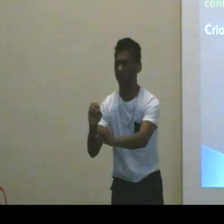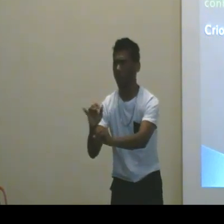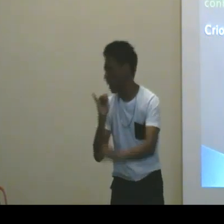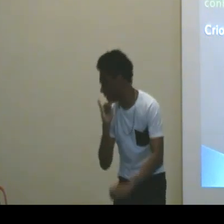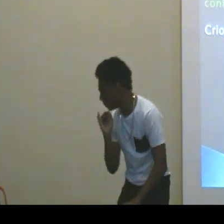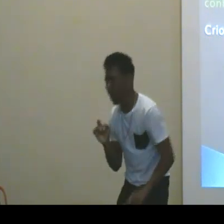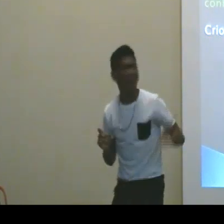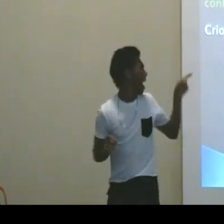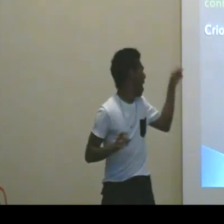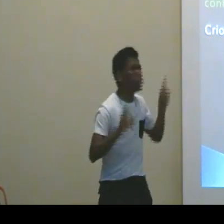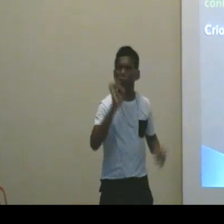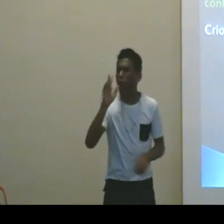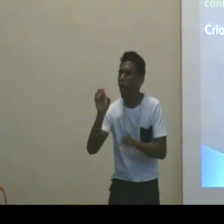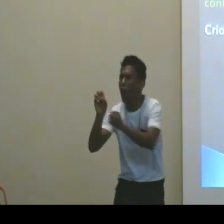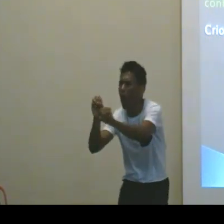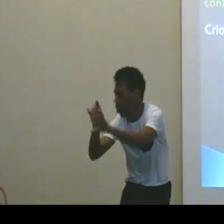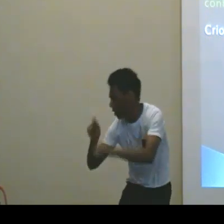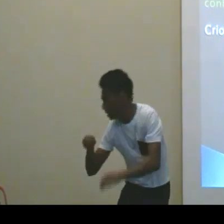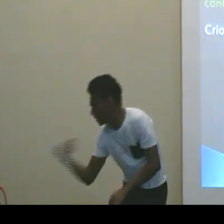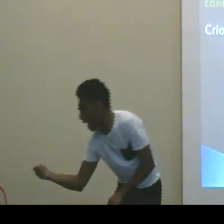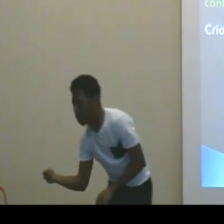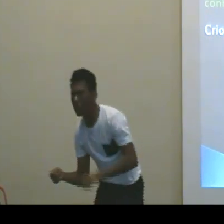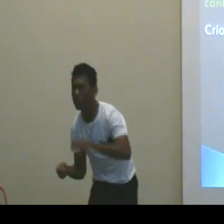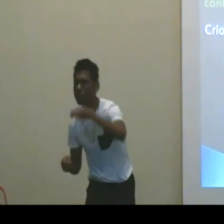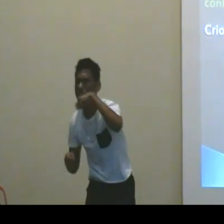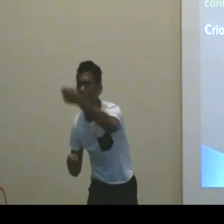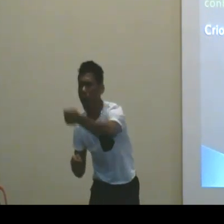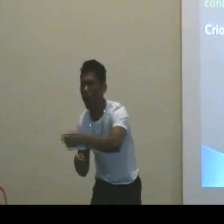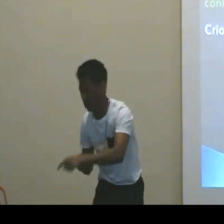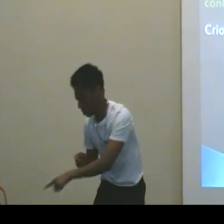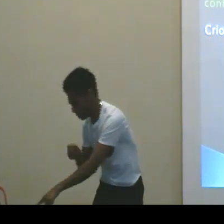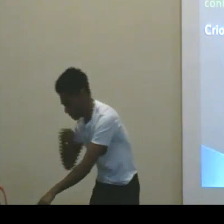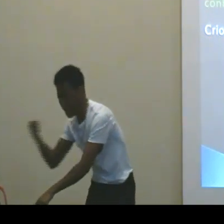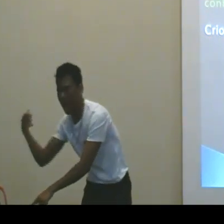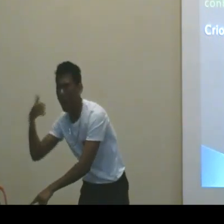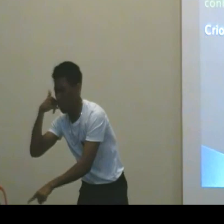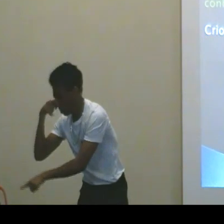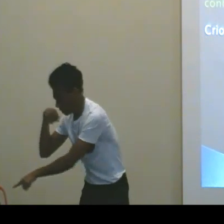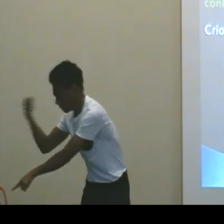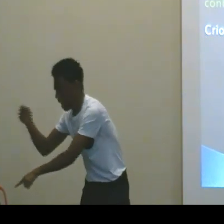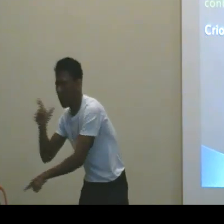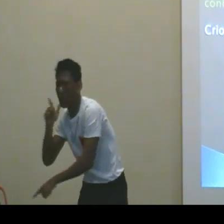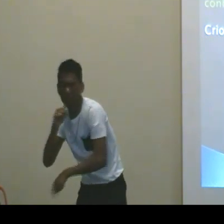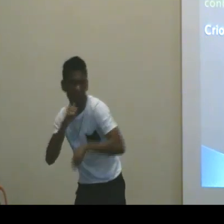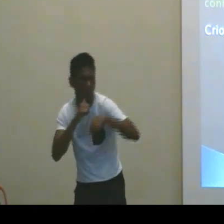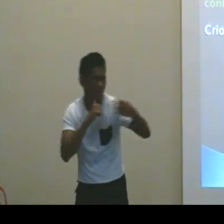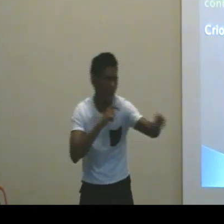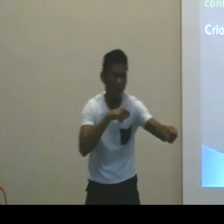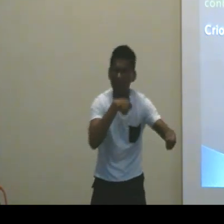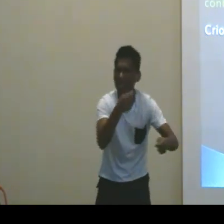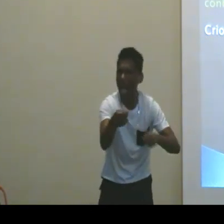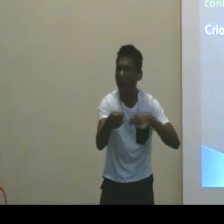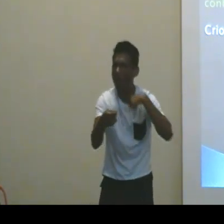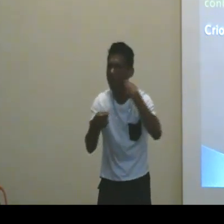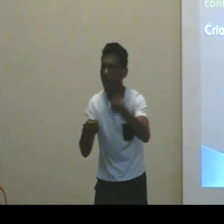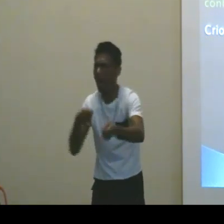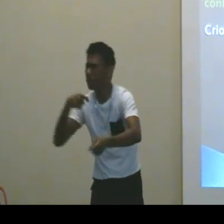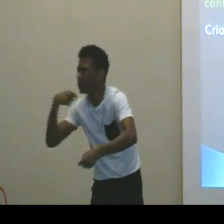uma disciplina para ser ensinada. E ele ensinava o sinal das cores, sinal de telefone, de água, e assim